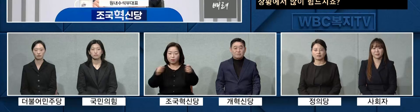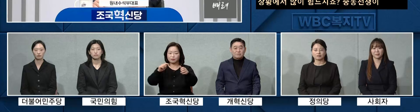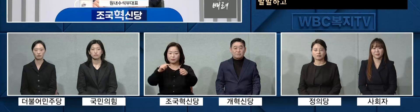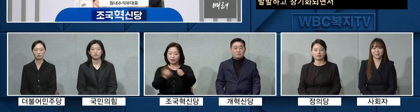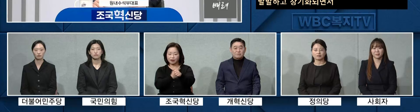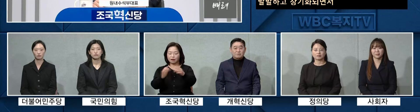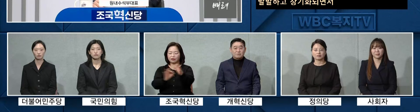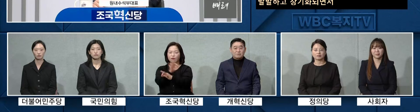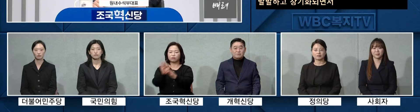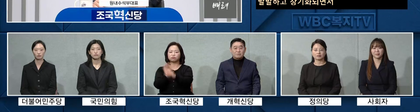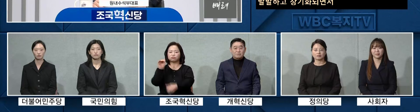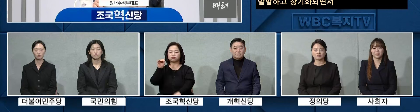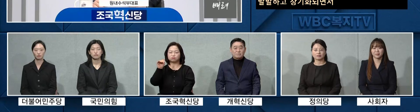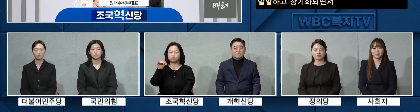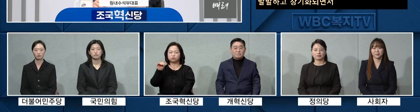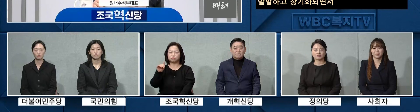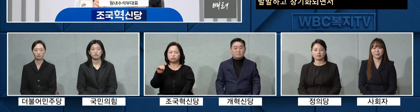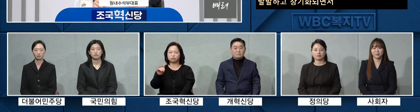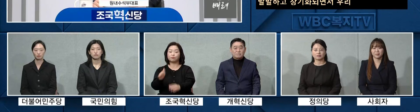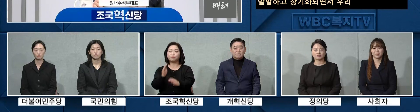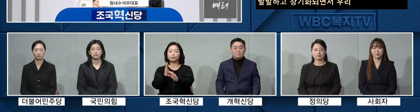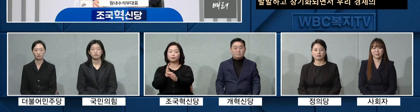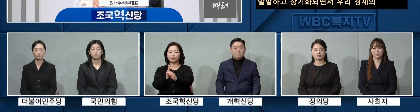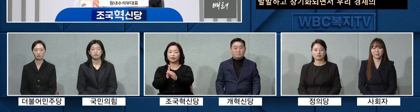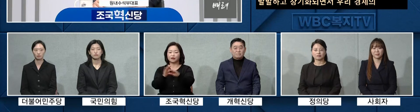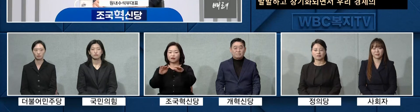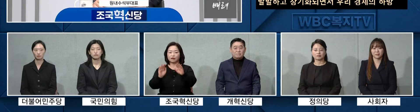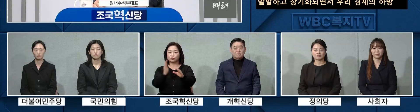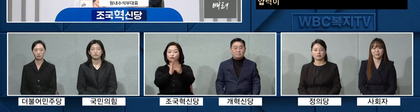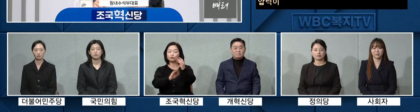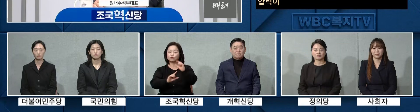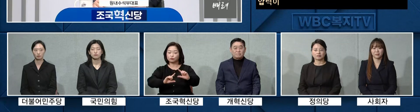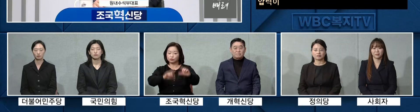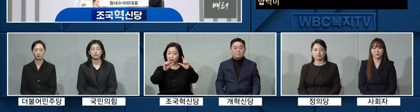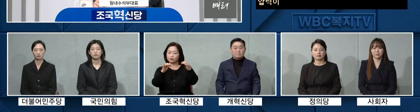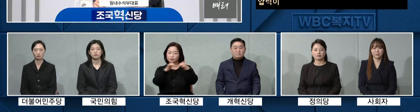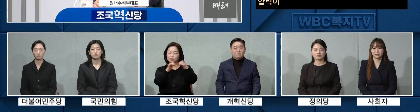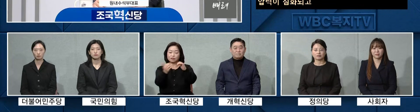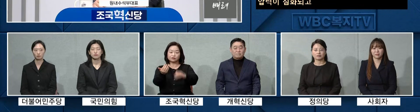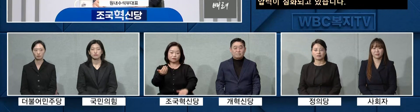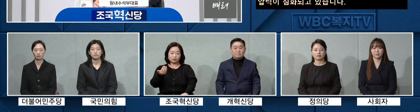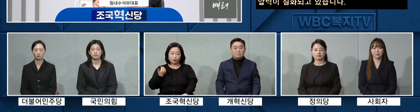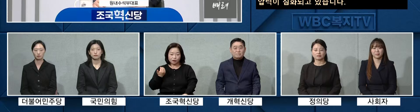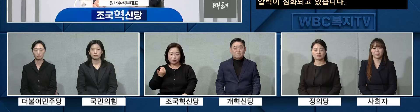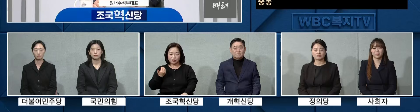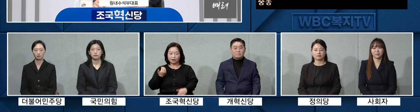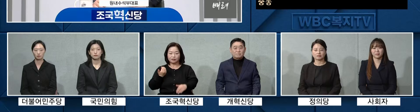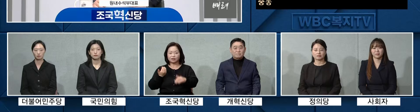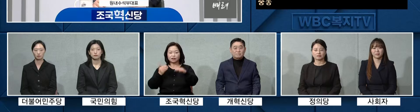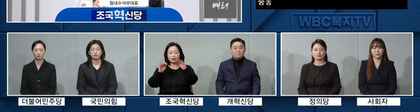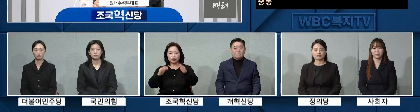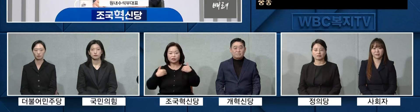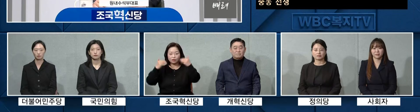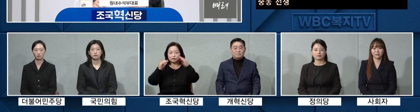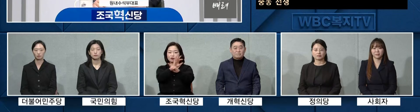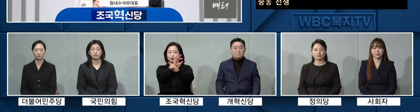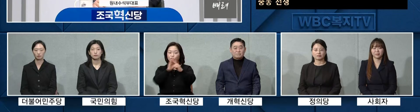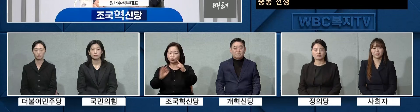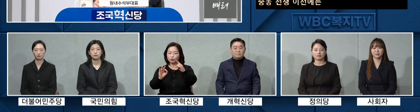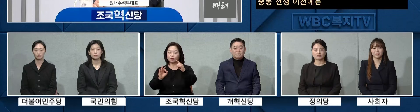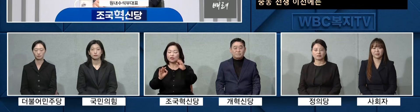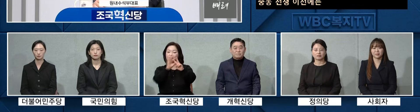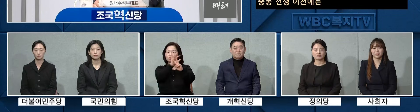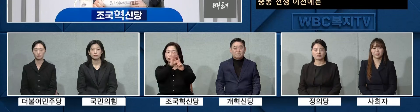우리 경제의 하방 압력이 심화되고 있습니다. 중동 전쟁 이전에는 2%대 성장이